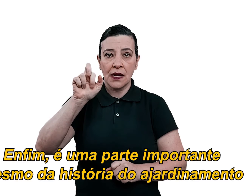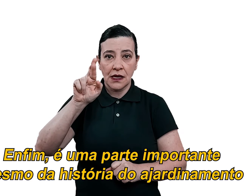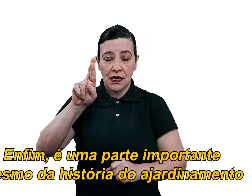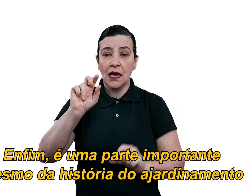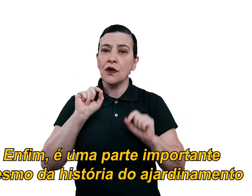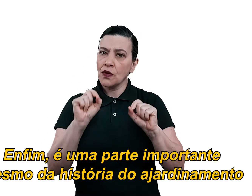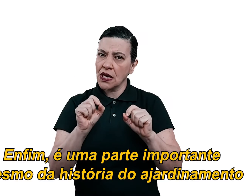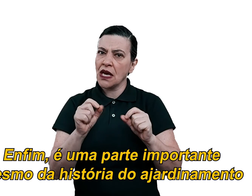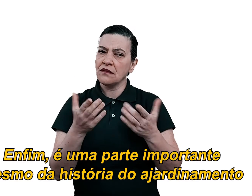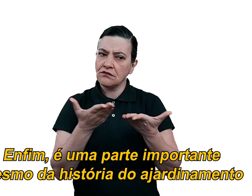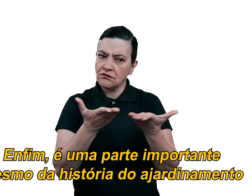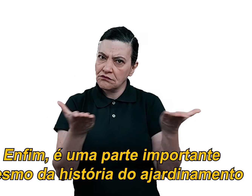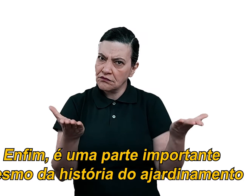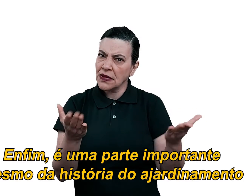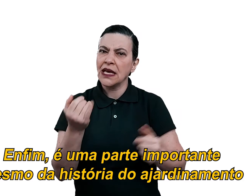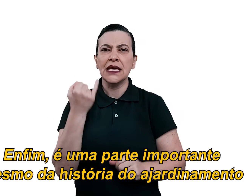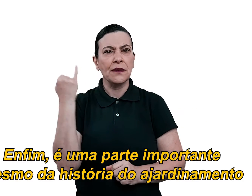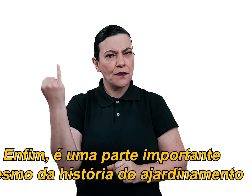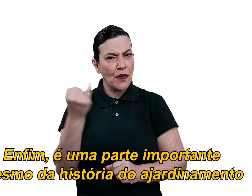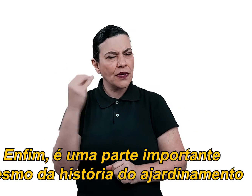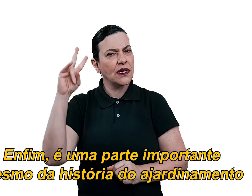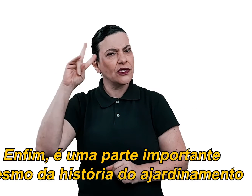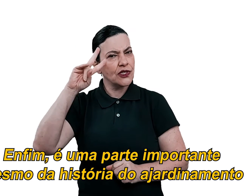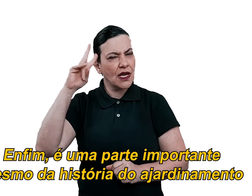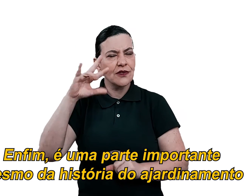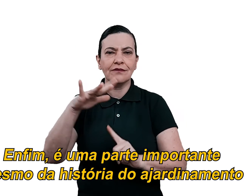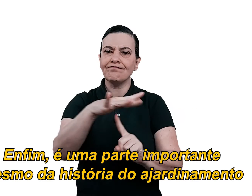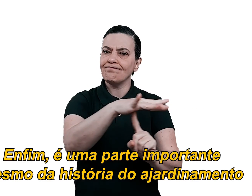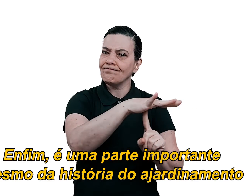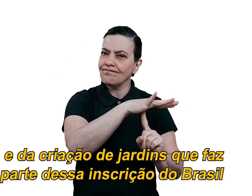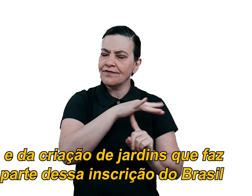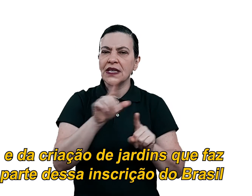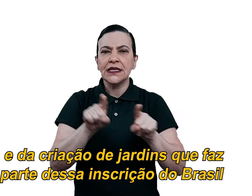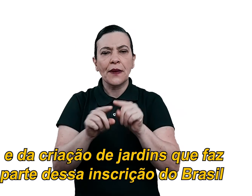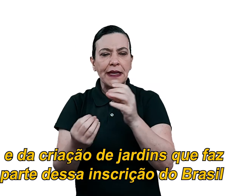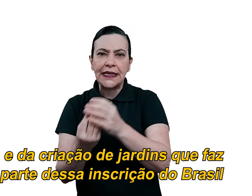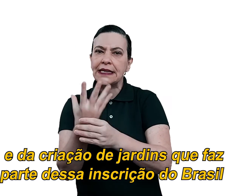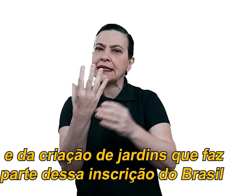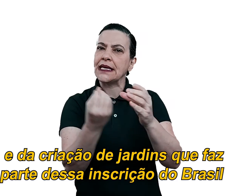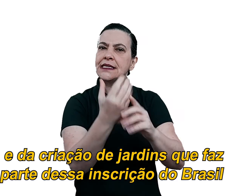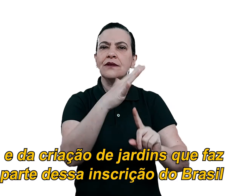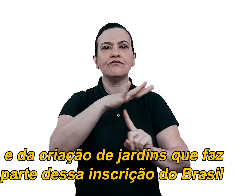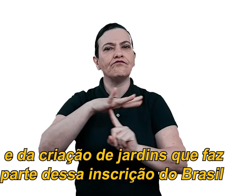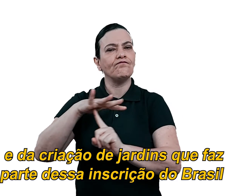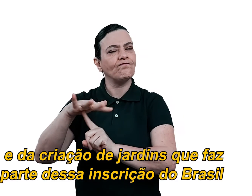Enfim, é uma parte importante mesmo, né? Da história do ajardinamento e da criação